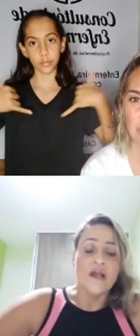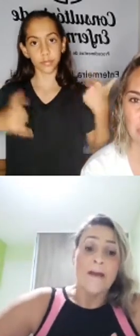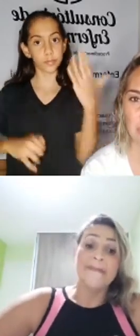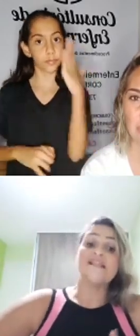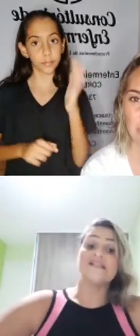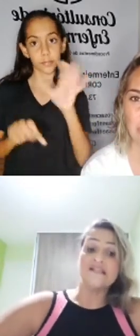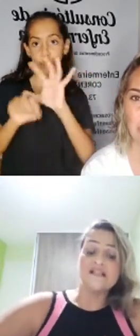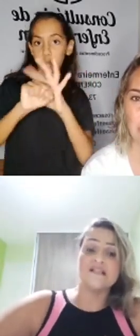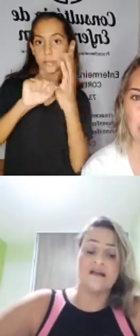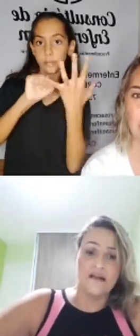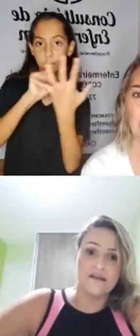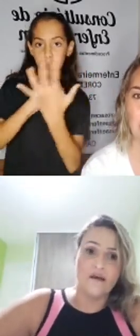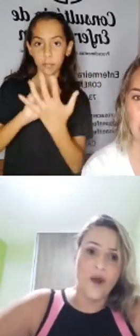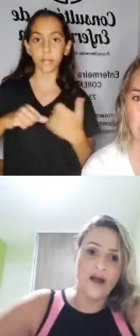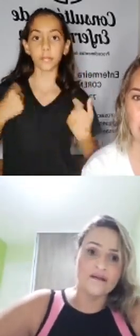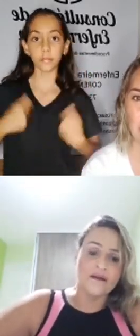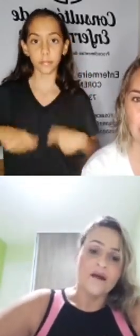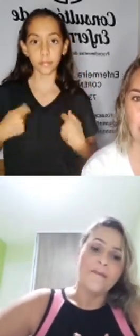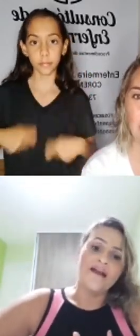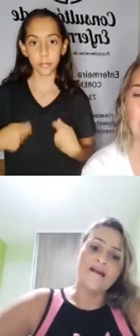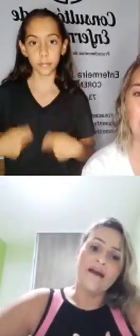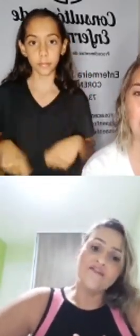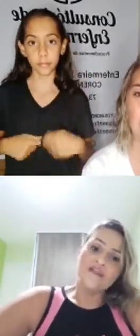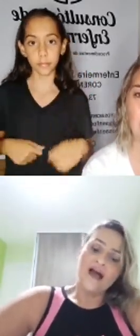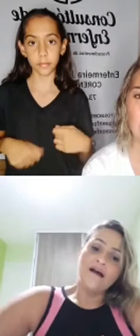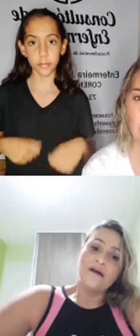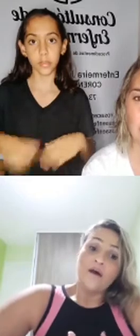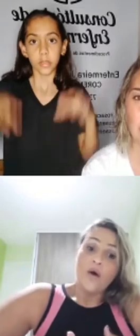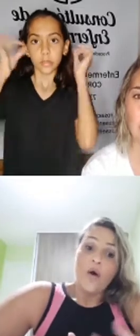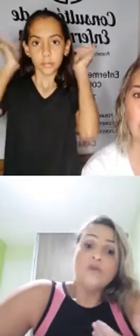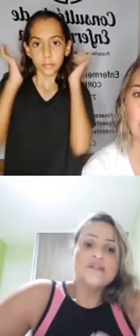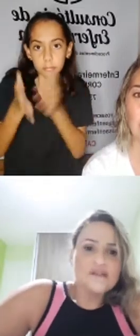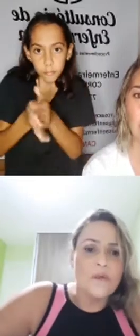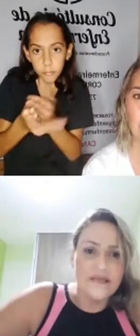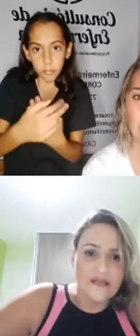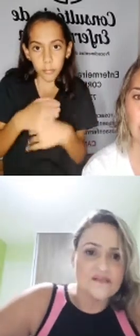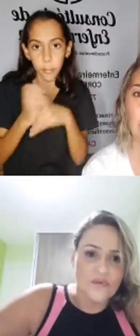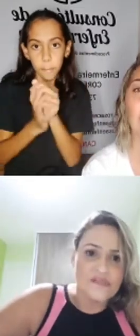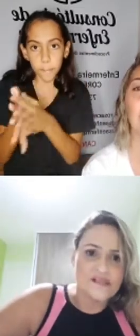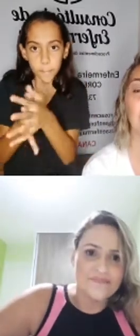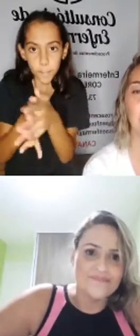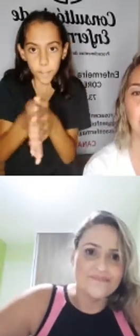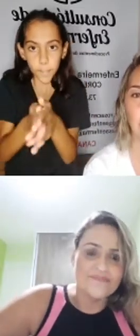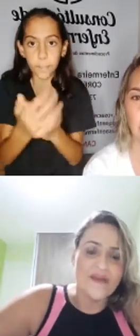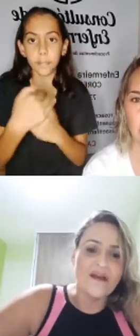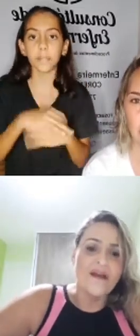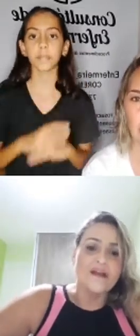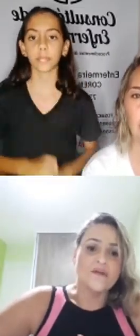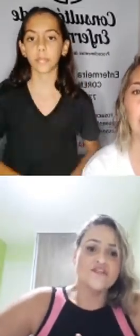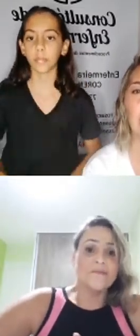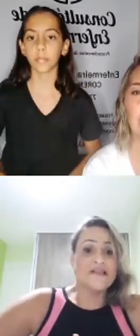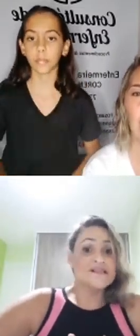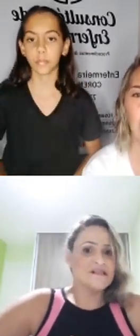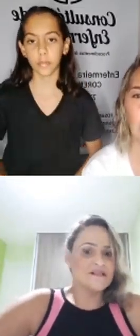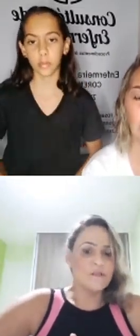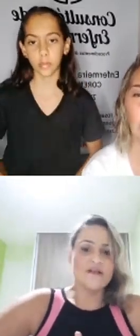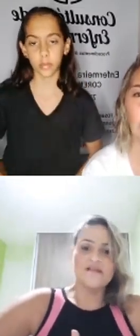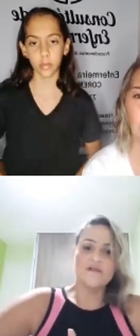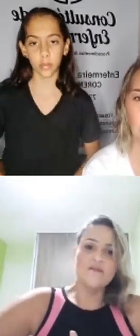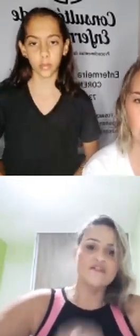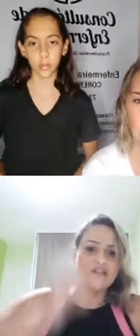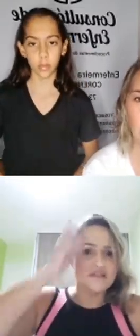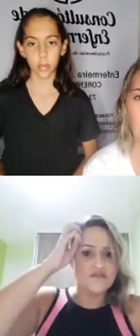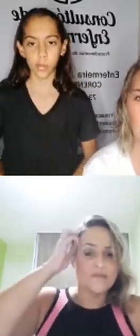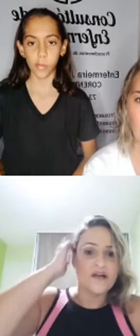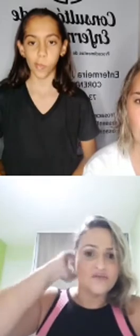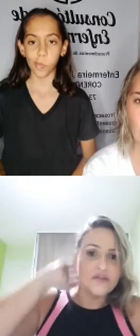Covid, precisa estar na retaguarda para evitar outras complicações. Né? Então a gente precisa, porque se eu tenho